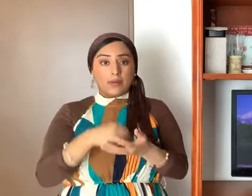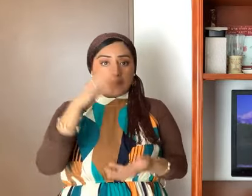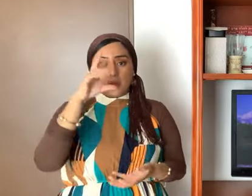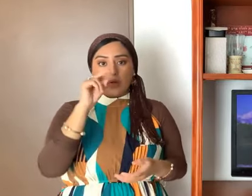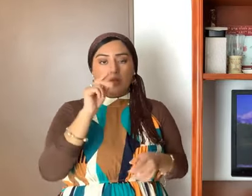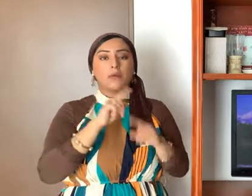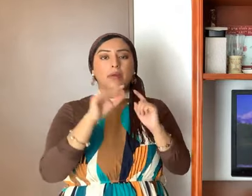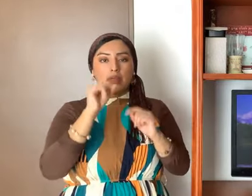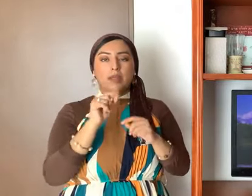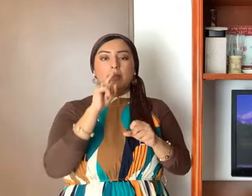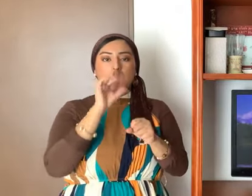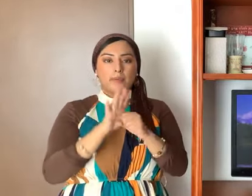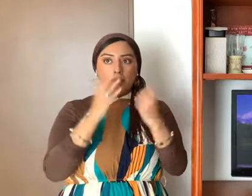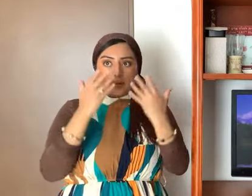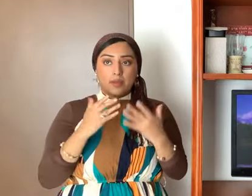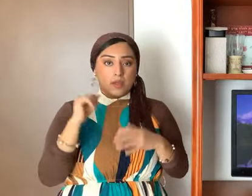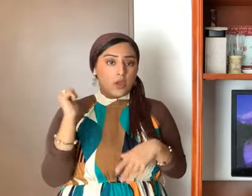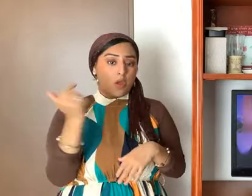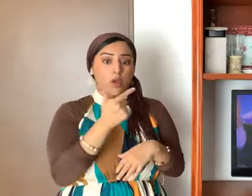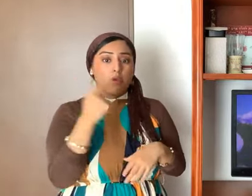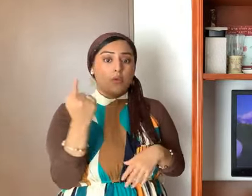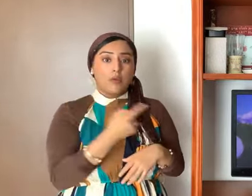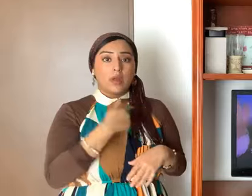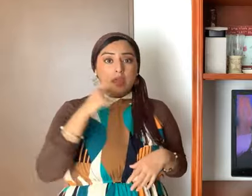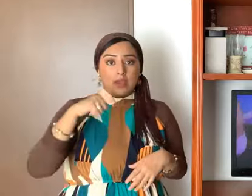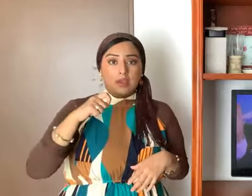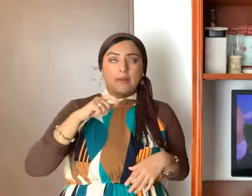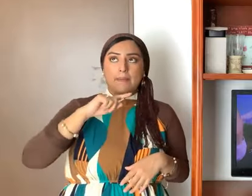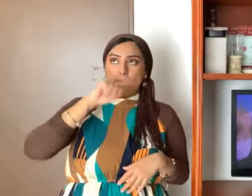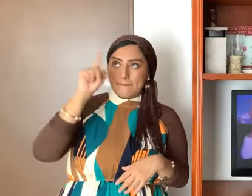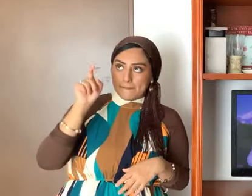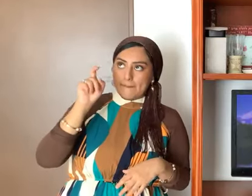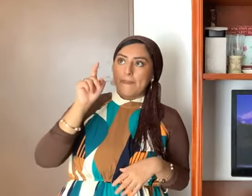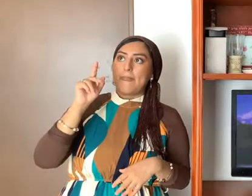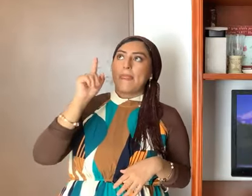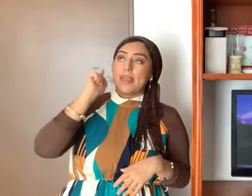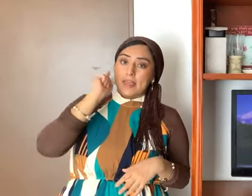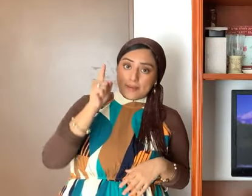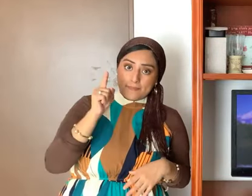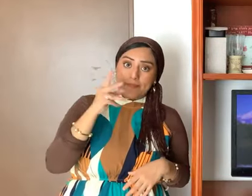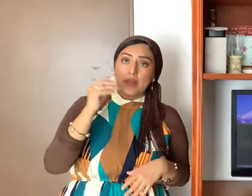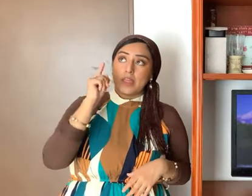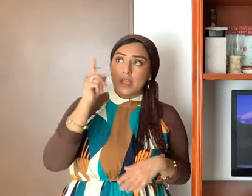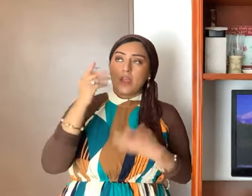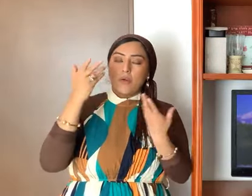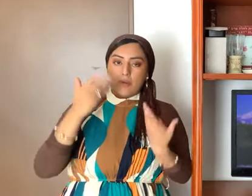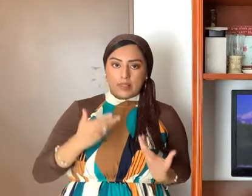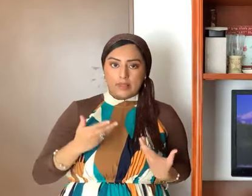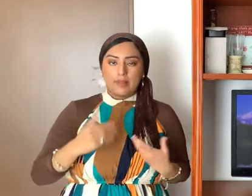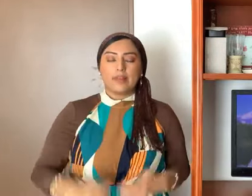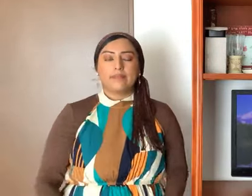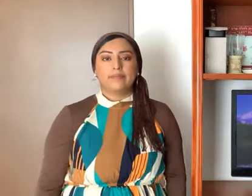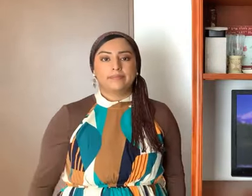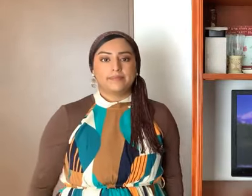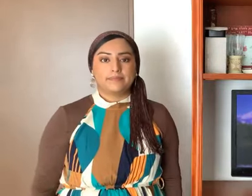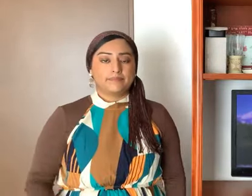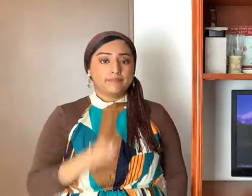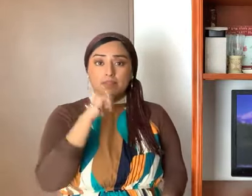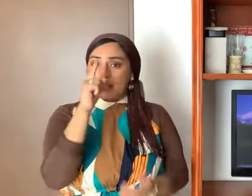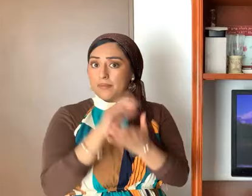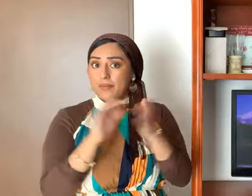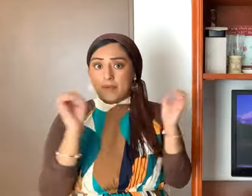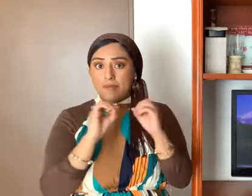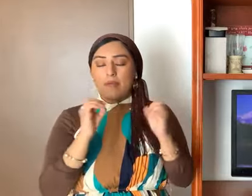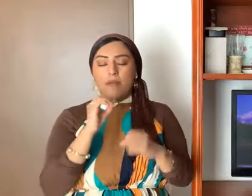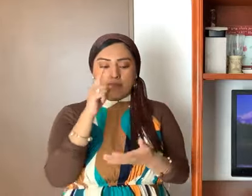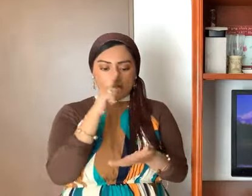nos prometió que todo lo que necesitemos se lo pidamos a Él y Él nos lo dará. ¿No me crees?